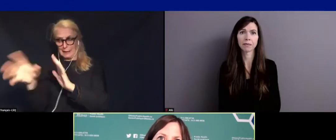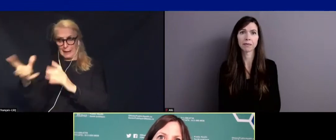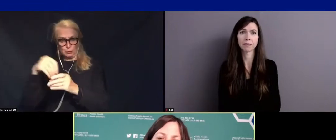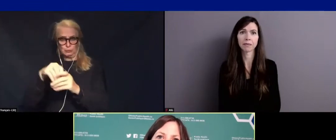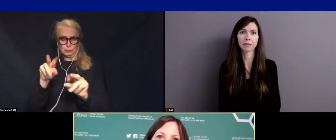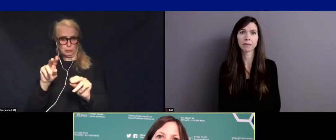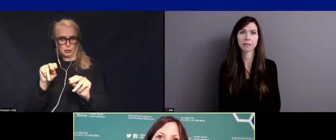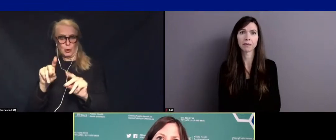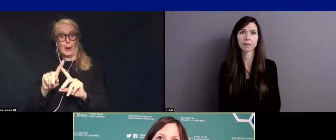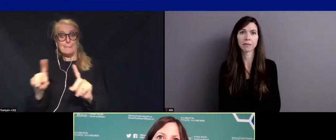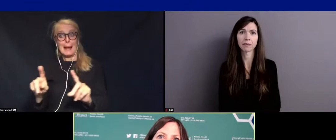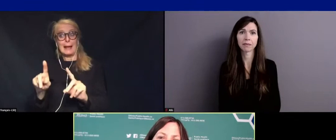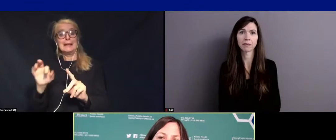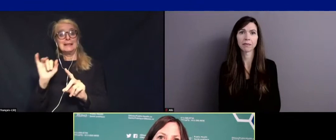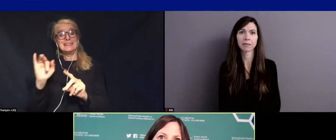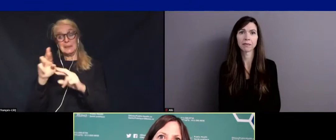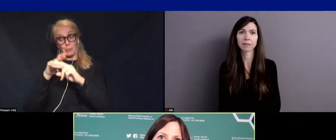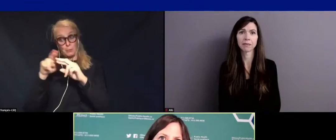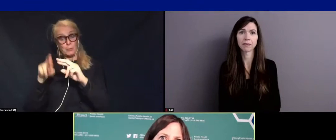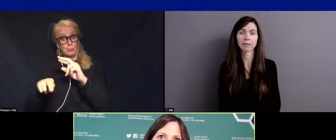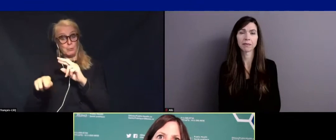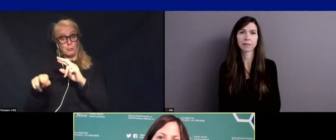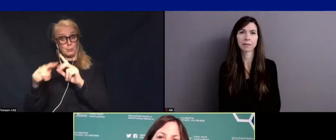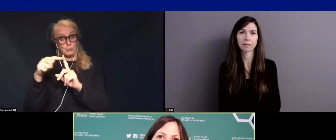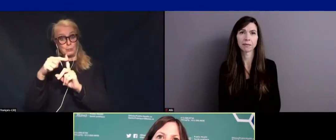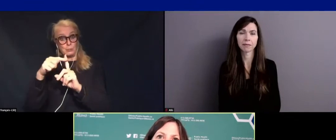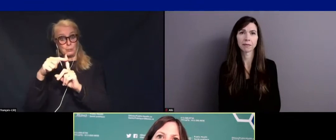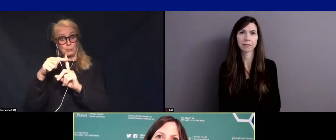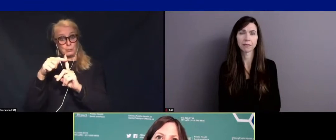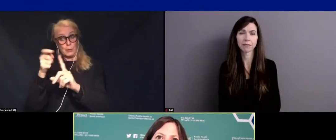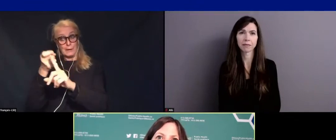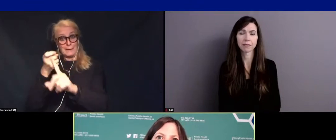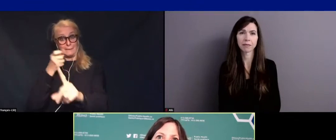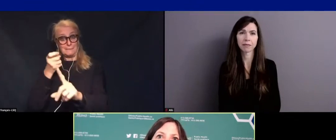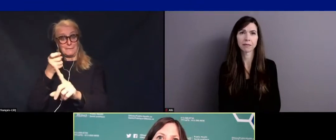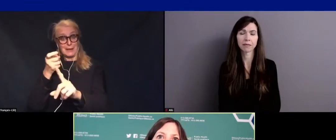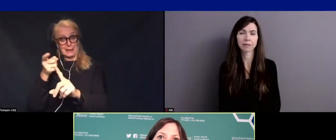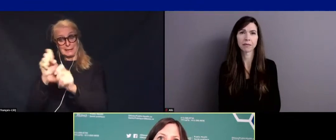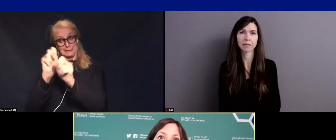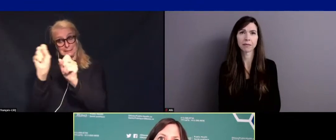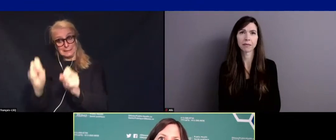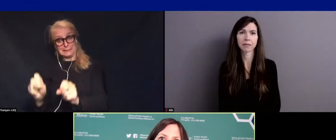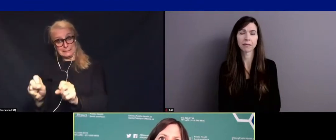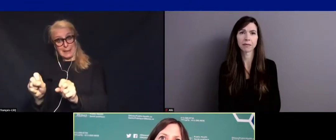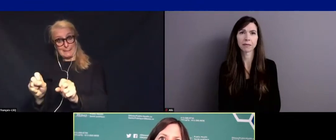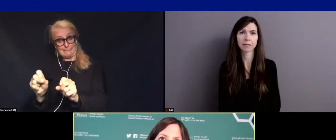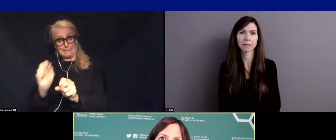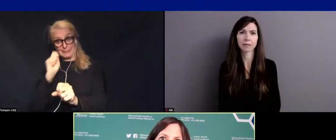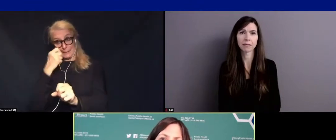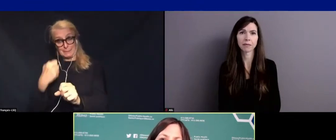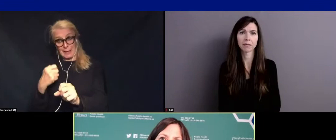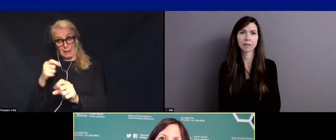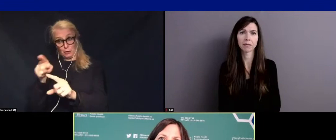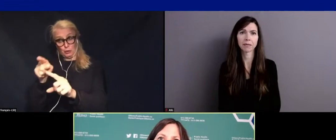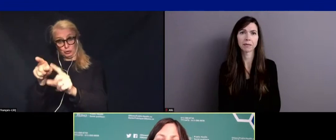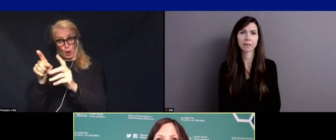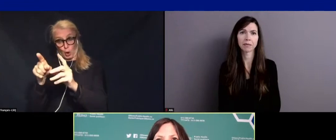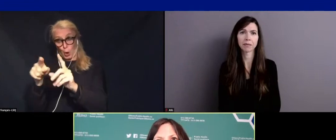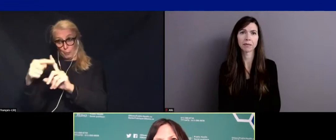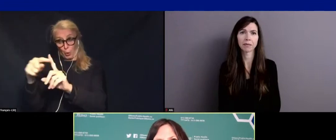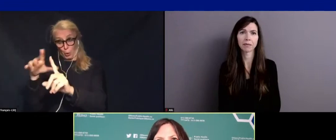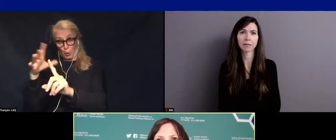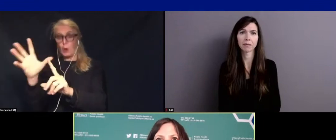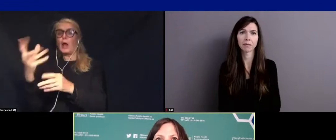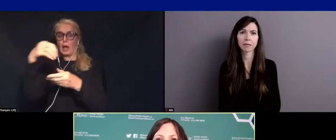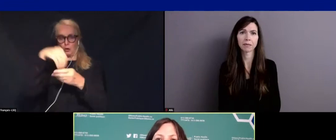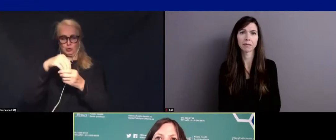résultats positifs qui viennent de le système de dépistage dans les pharmacies sont inclus dans notre nombre. Nous avons